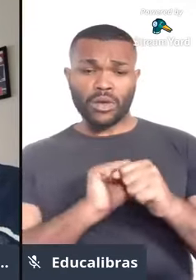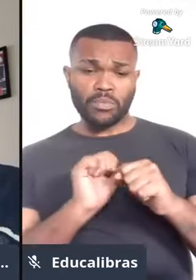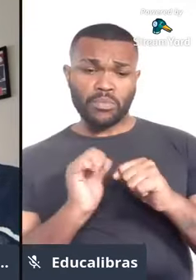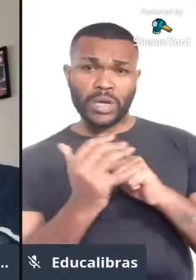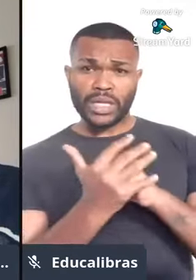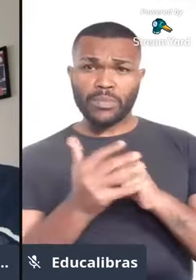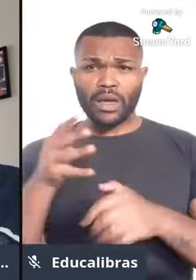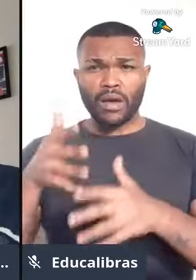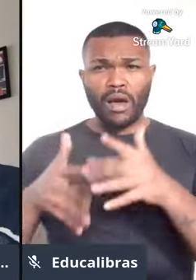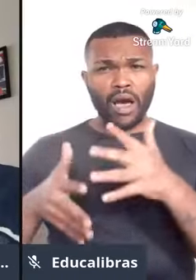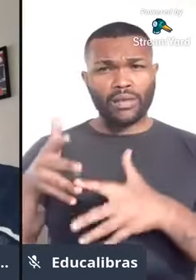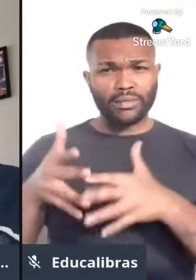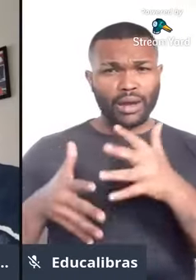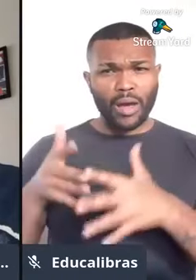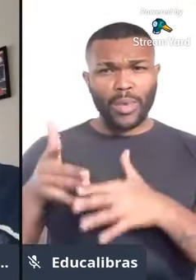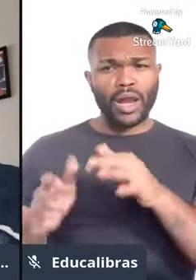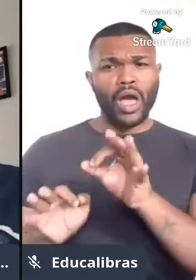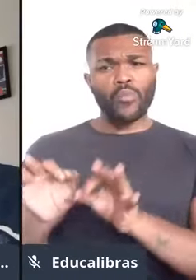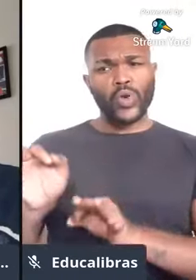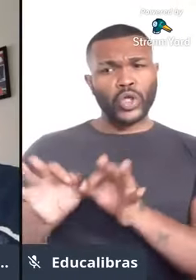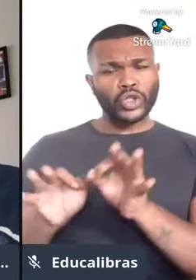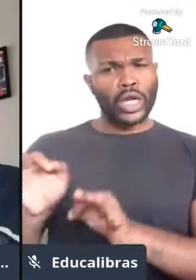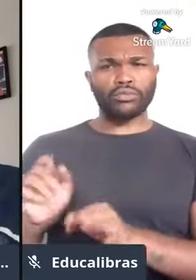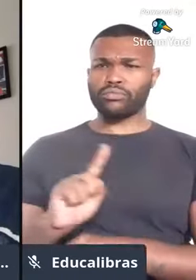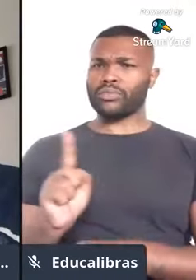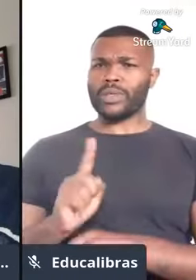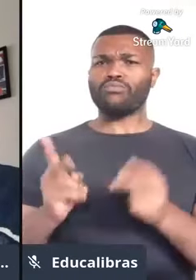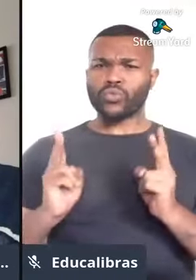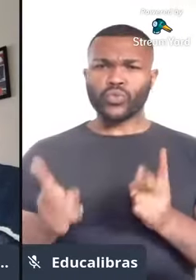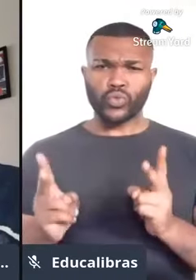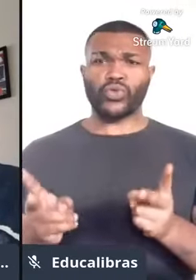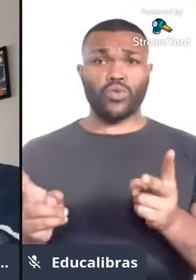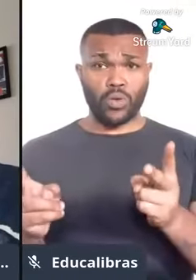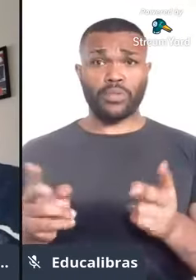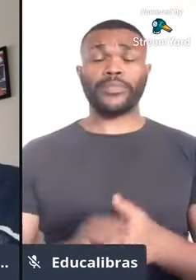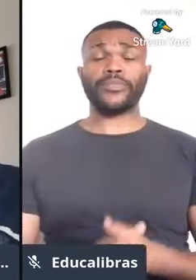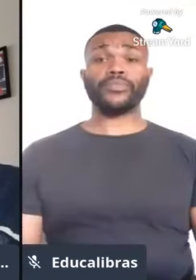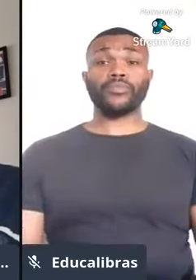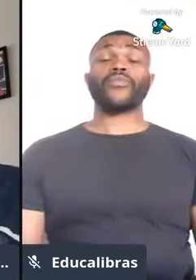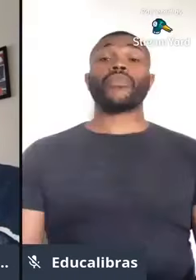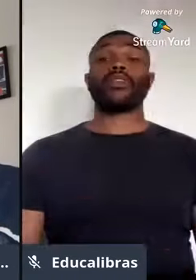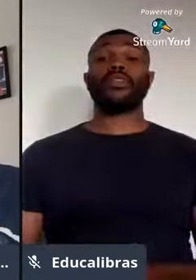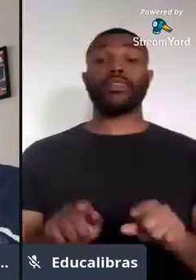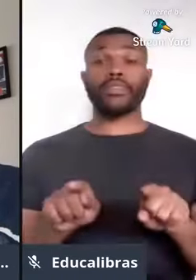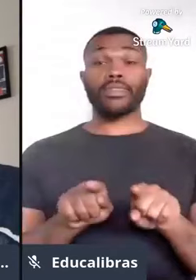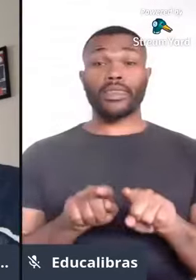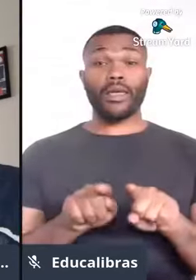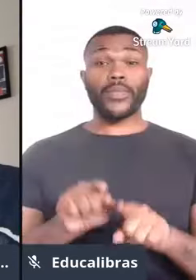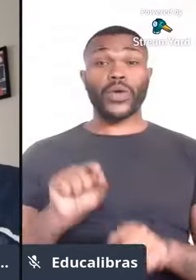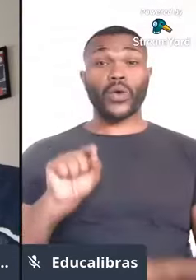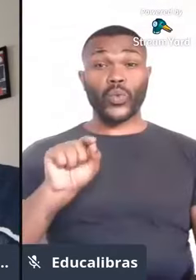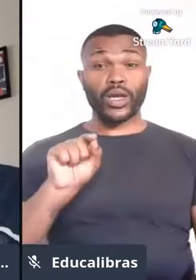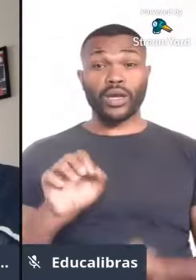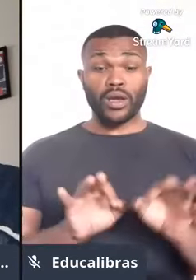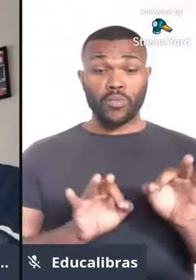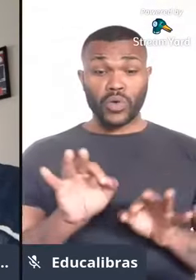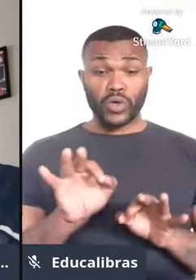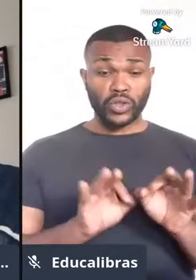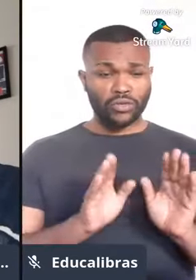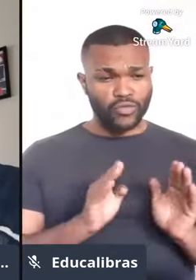atrapalhar os projetos que estavam em andamento e mais. Né, agora a gente tem que tocar os projetos